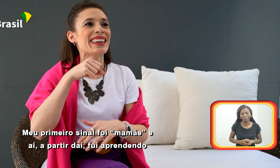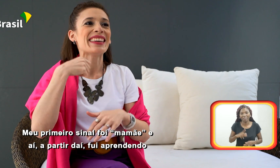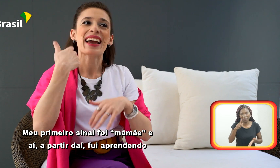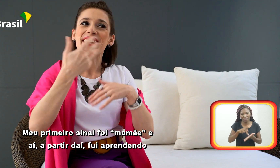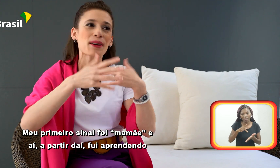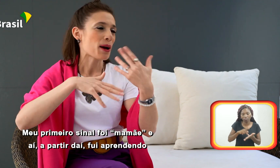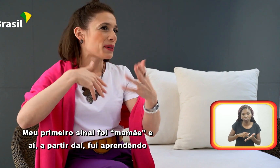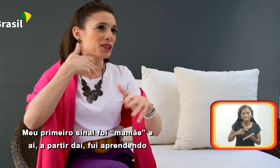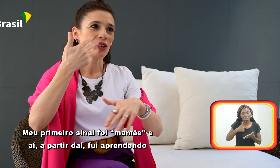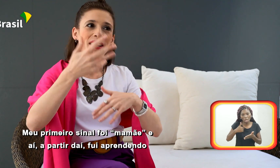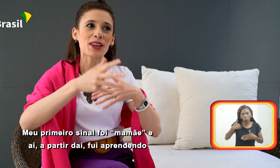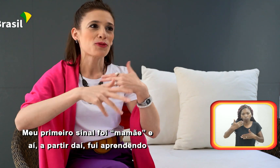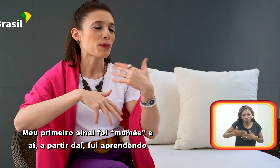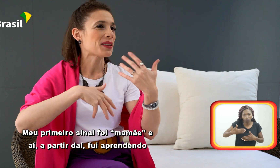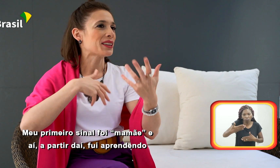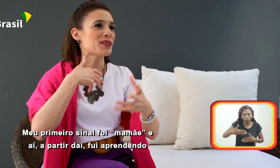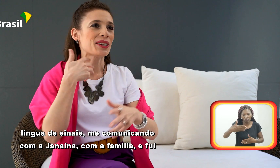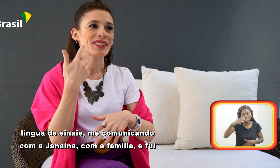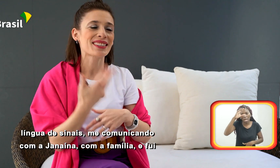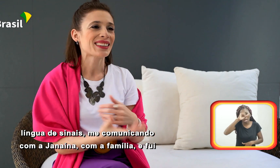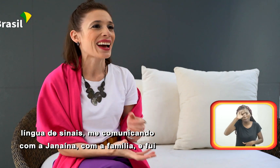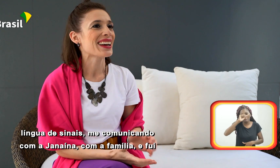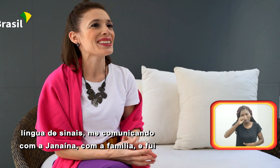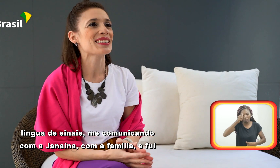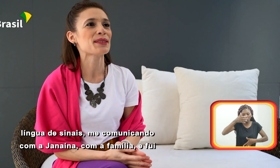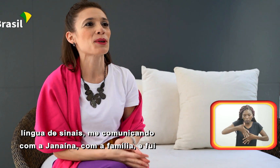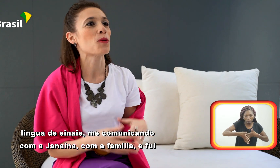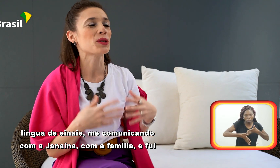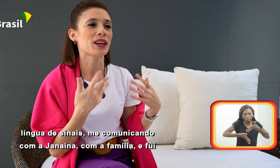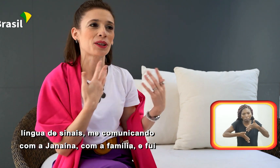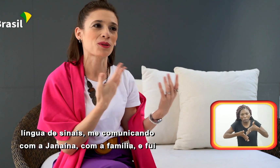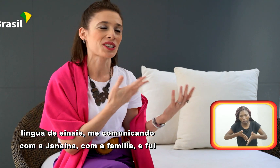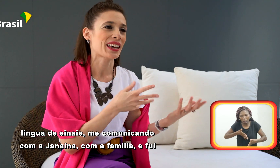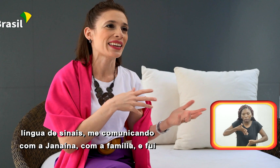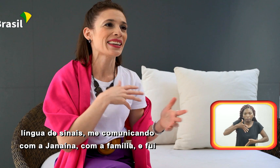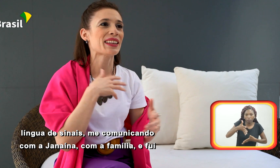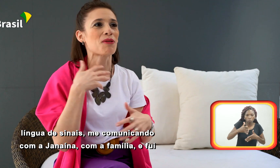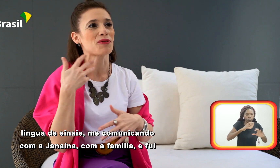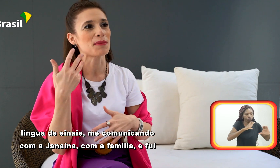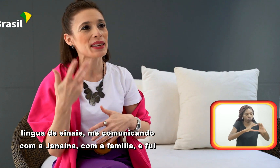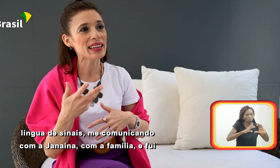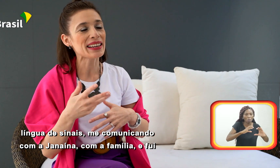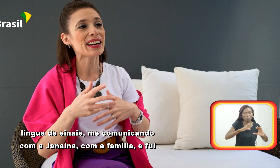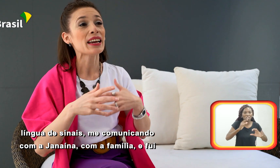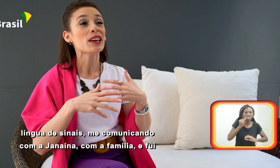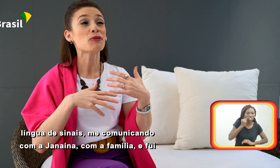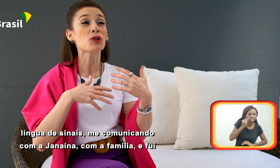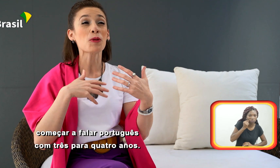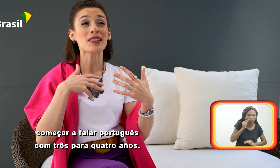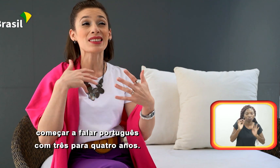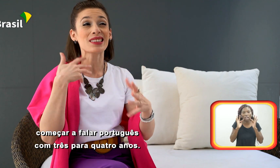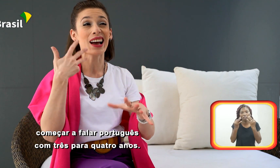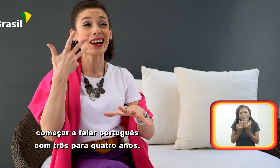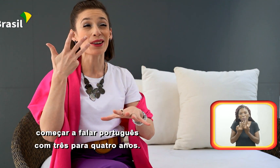E aí, a partir daí, fui aprendendo língua de sinais, me comunicando com a Janaína, com a família, e fui começar a